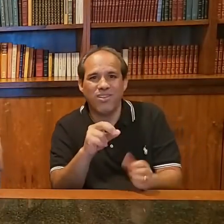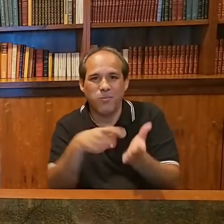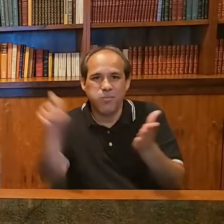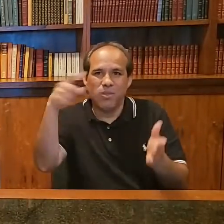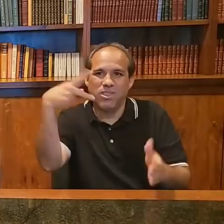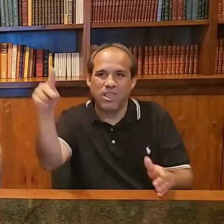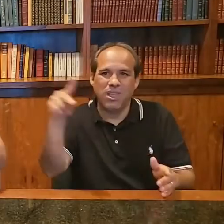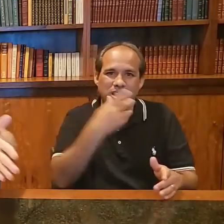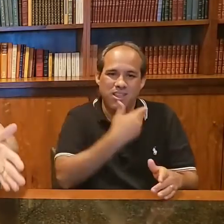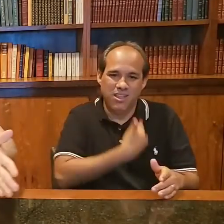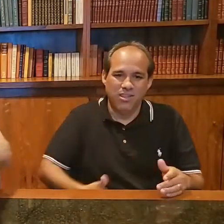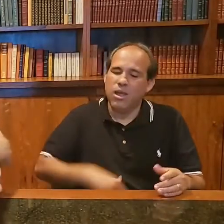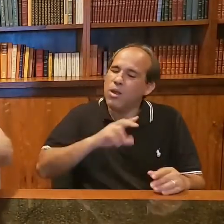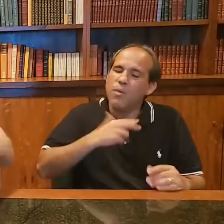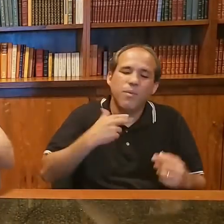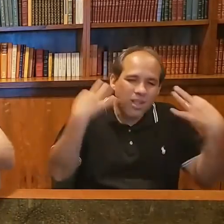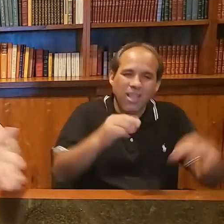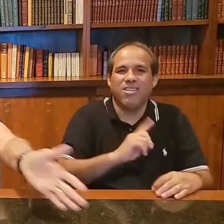ser 30%